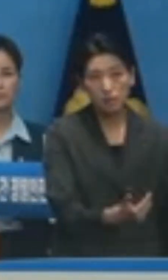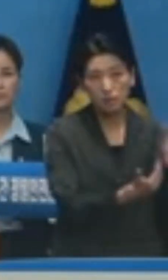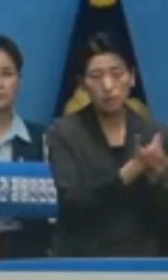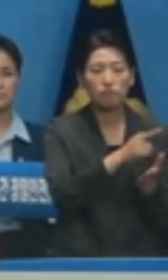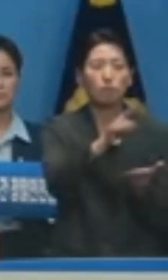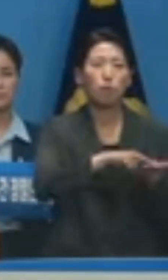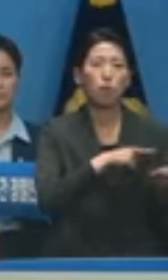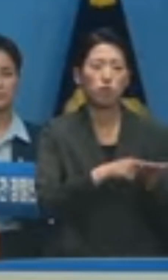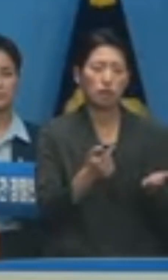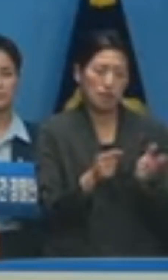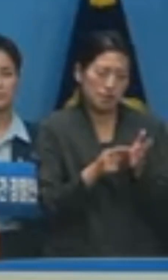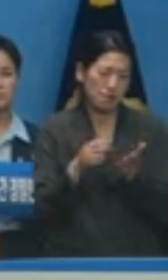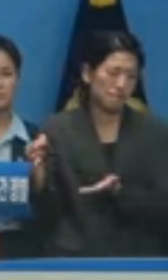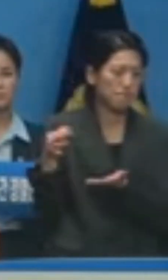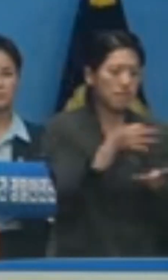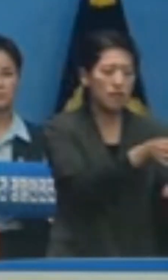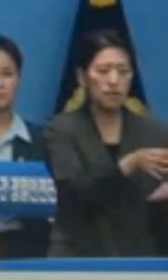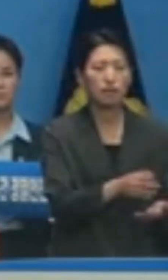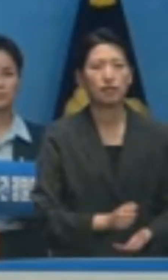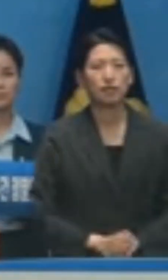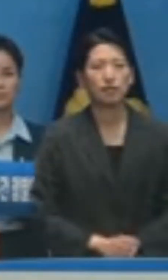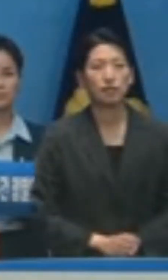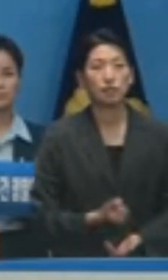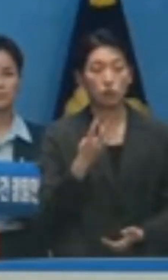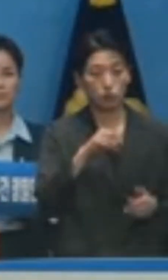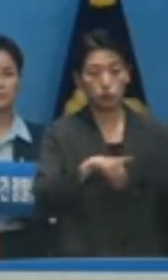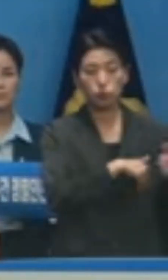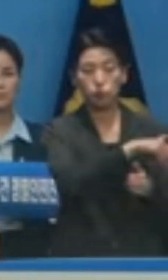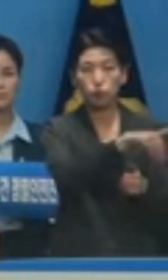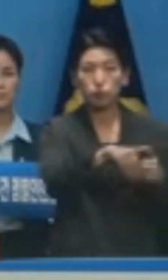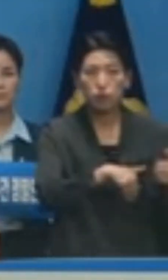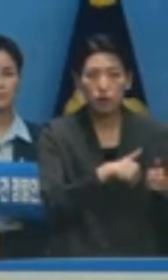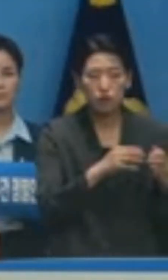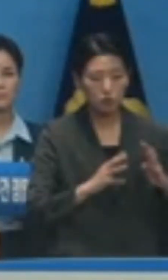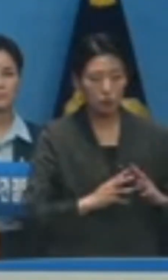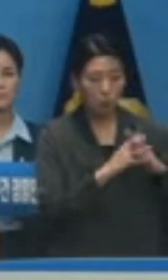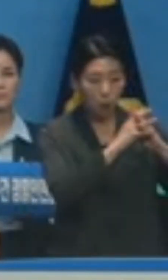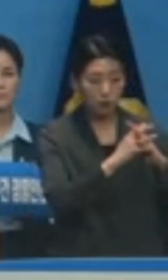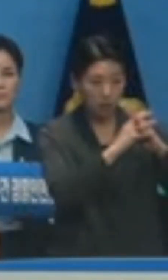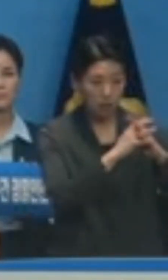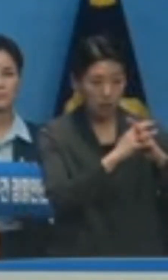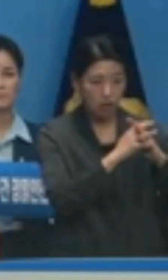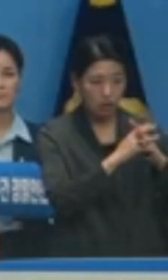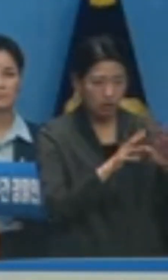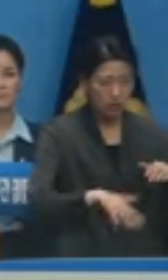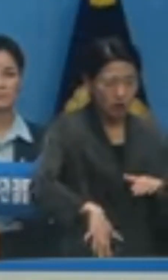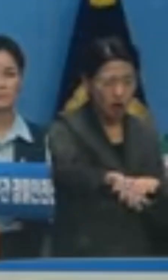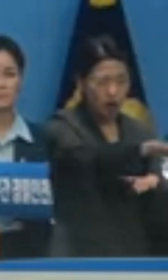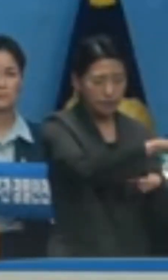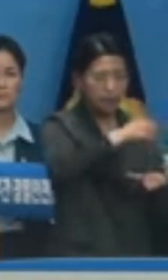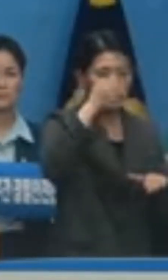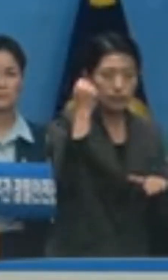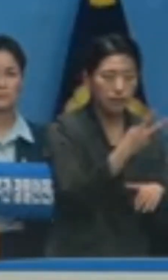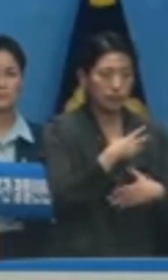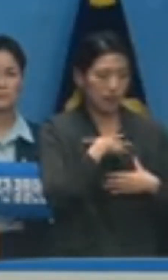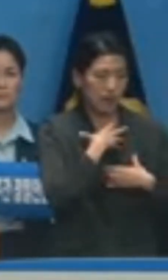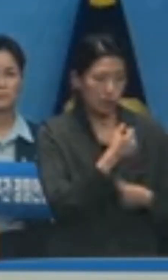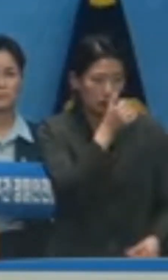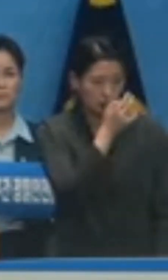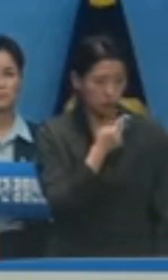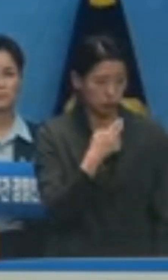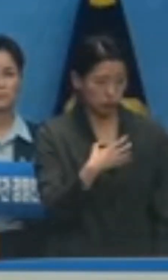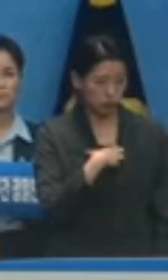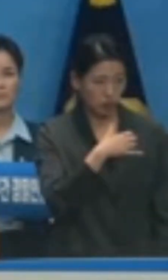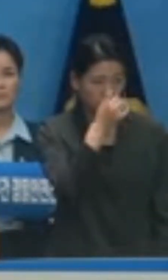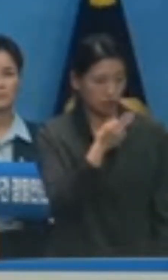보상을 서두르십시오. 아울러 신안산 사고 진원과 공사 전 구역에 대한 전면적인